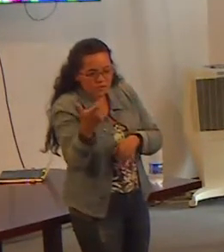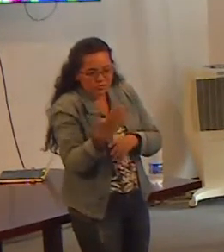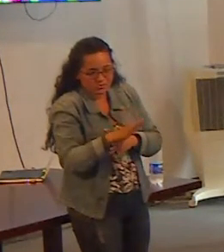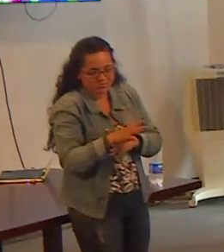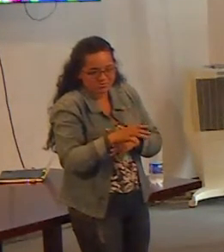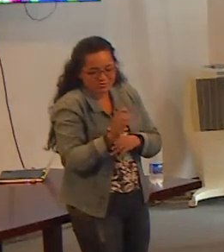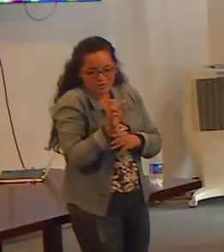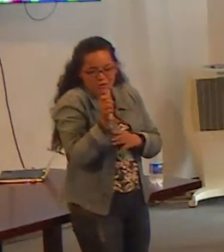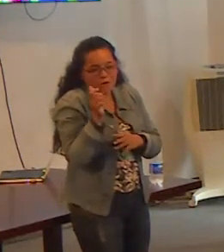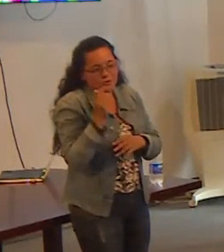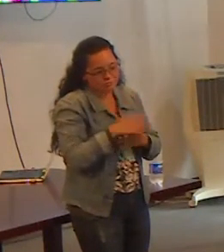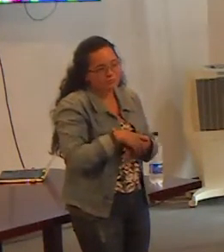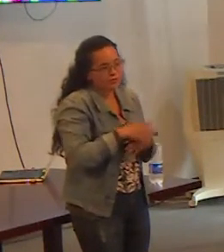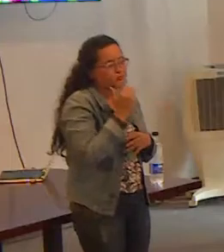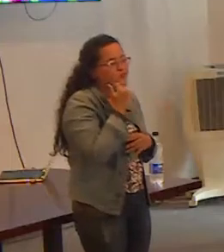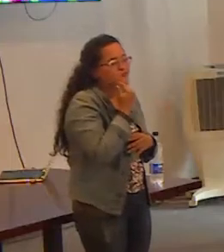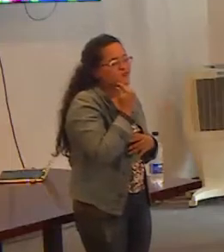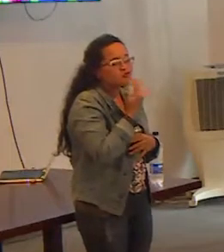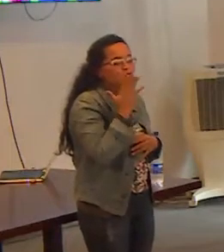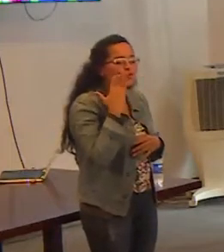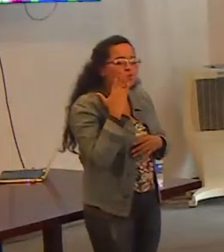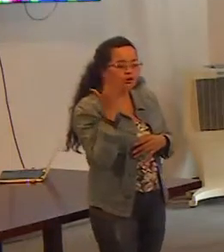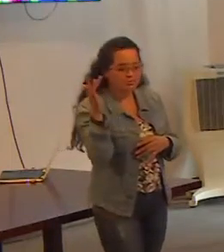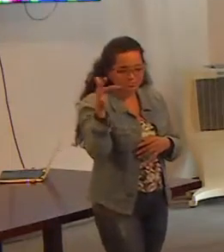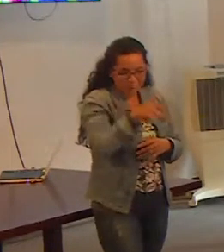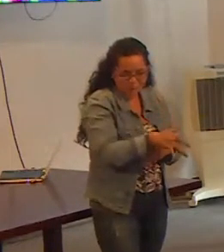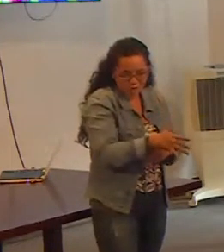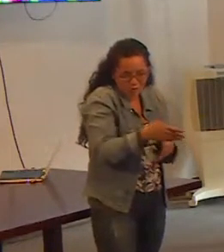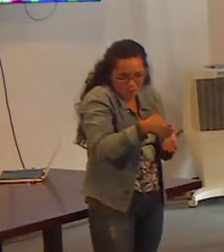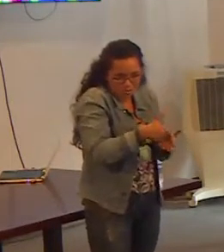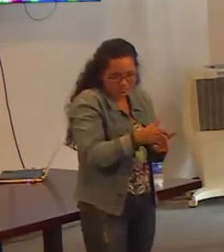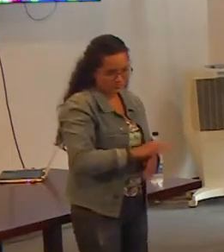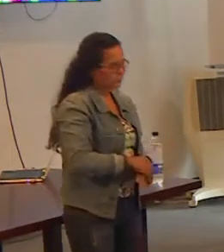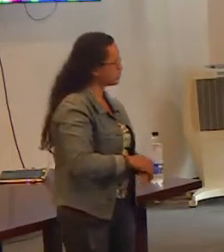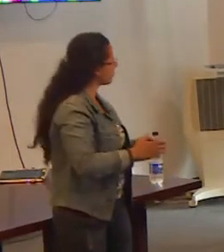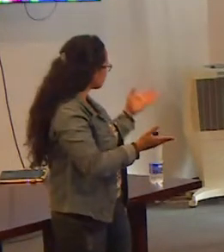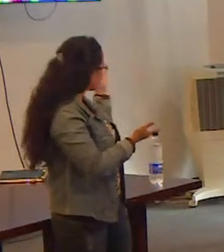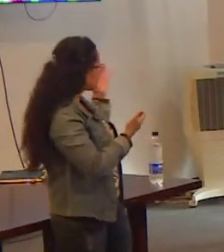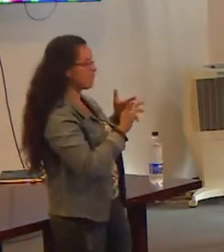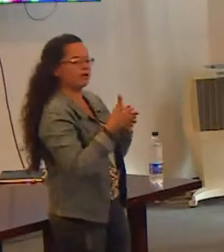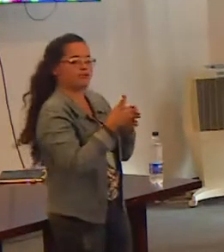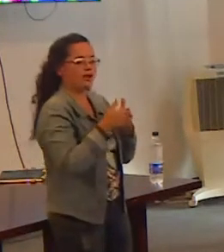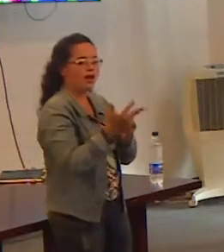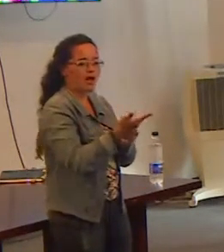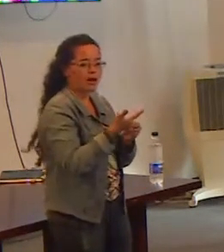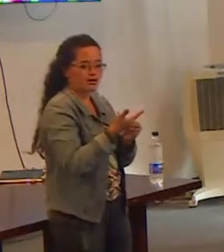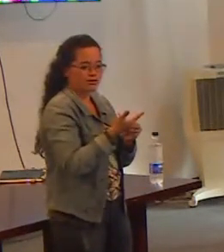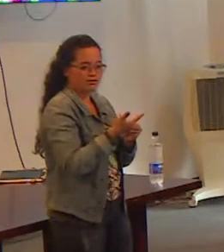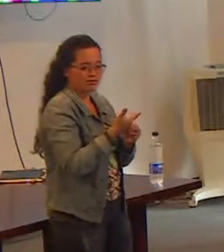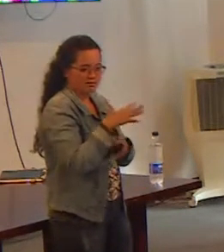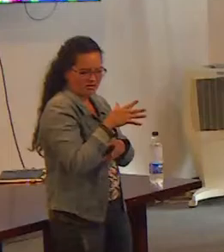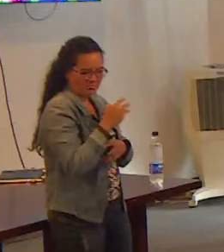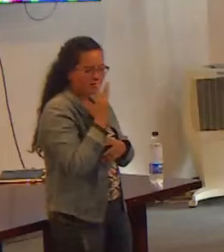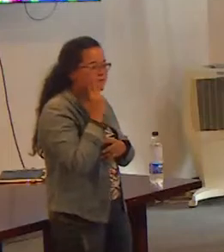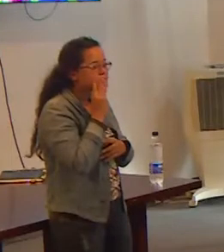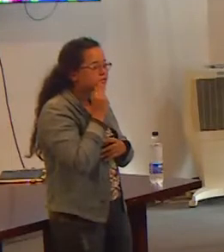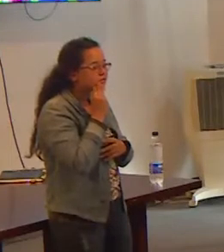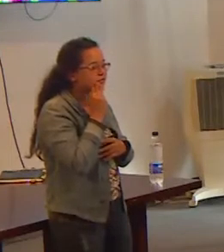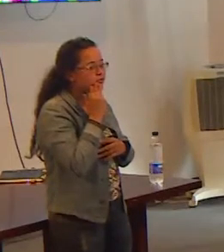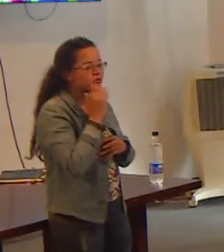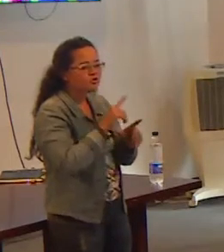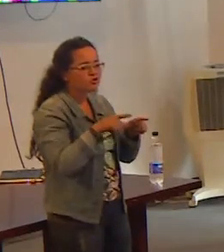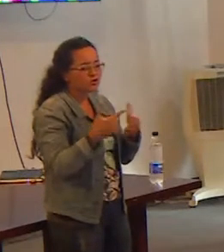Entonces voy a dejarlos con el proyecto titulado Sistematizarte, sistematización de experiencias artísticas en Futura y